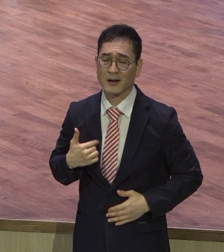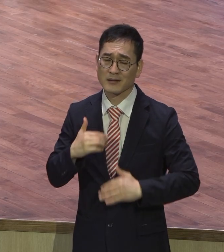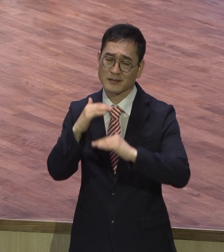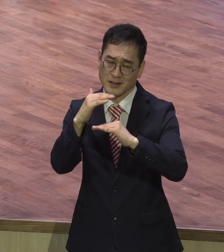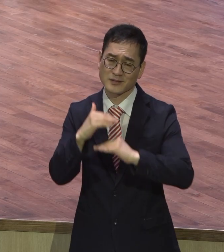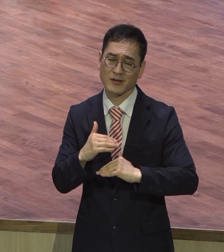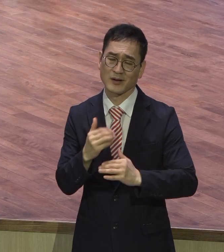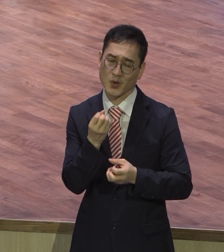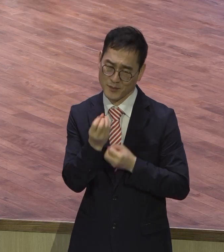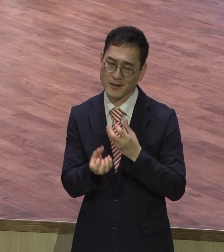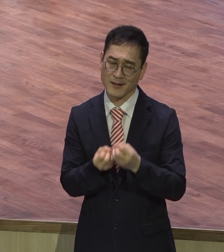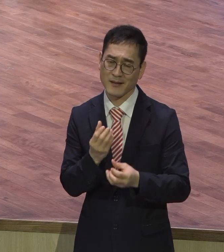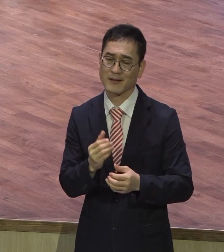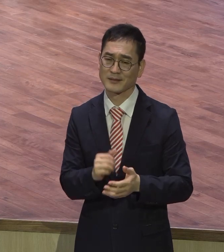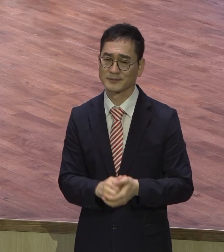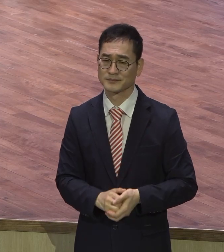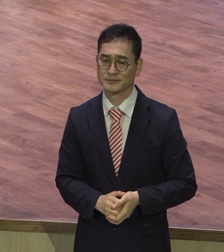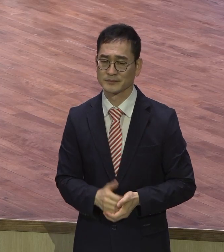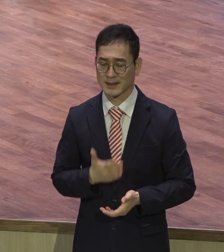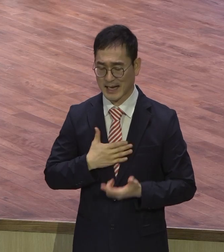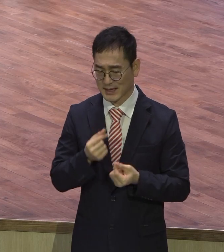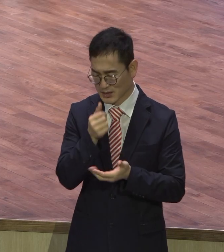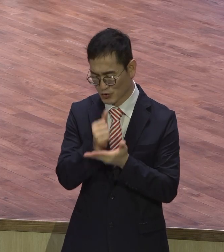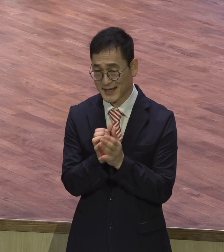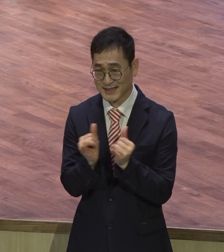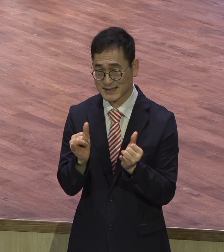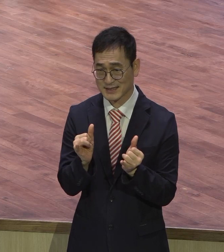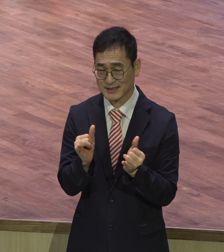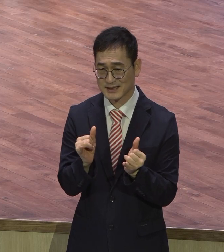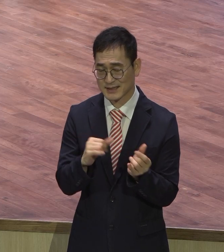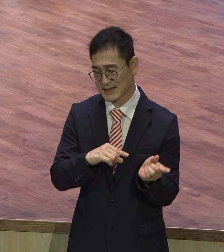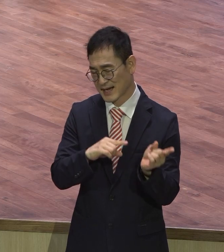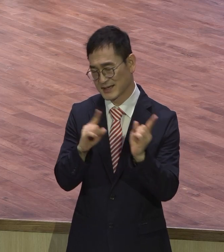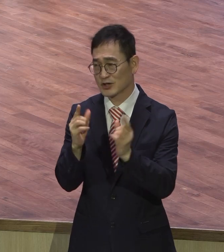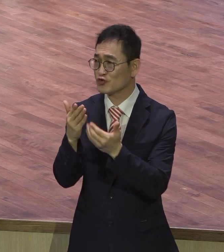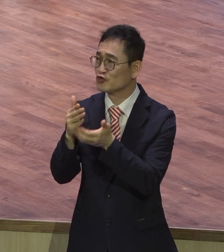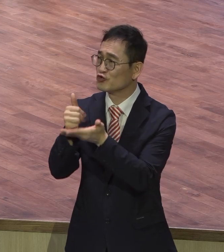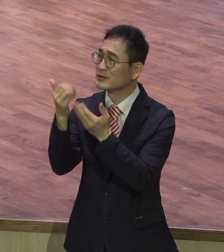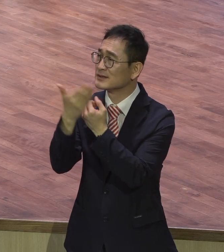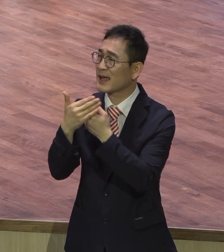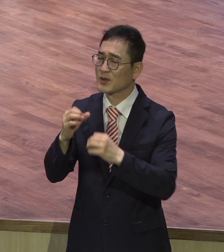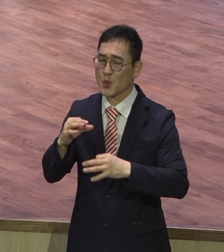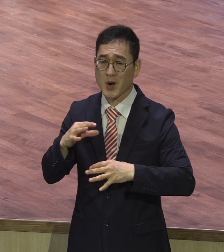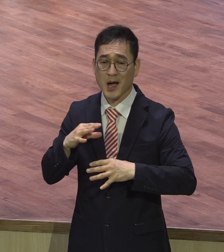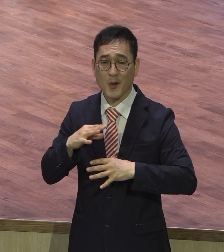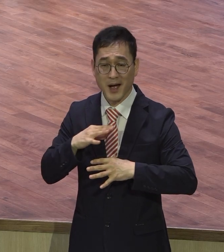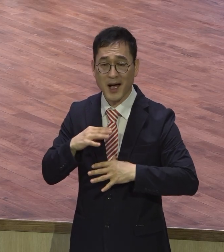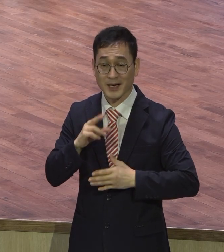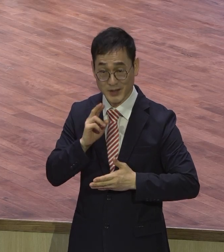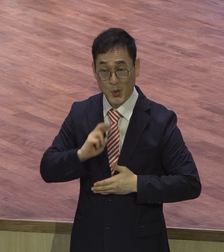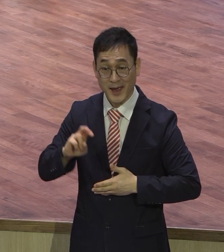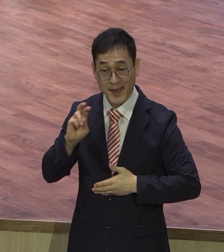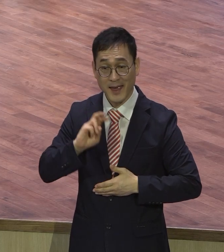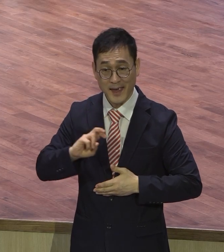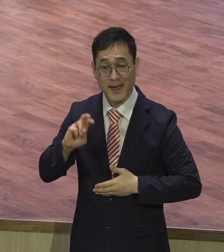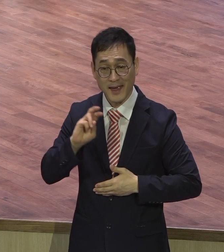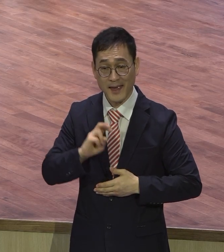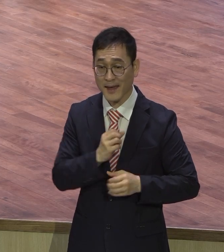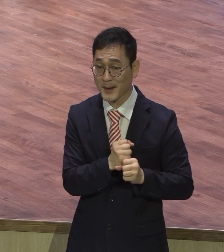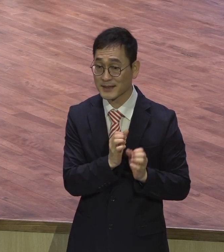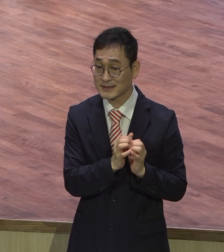나 같은 죄인 살리신 주원의 놀라 어메이징 그레이스 이거를 이 작사라는 사람은